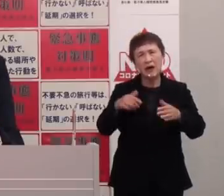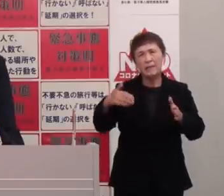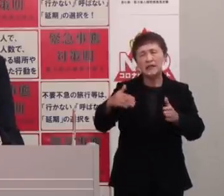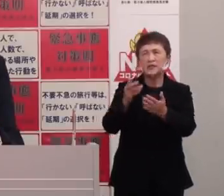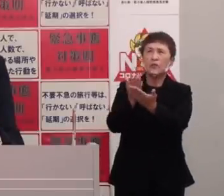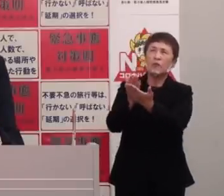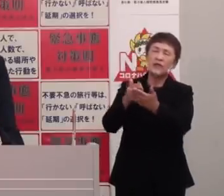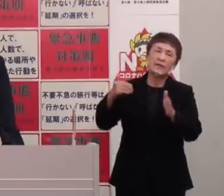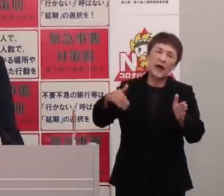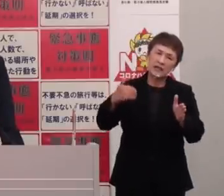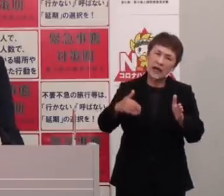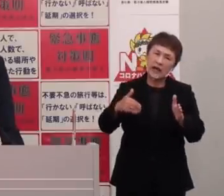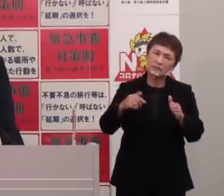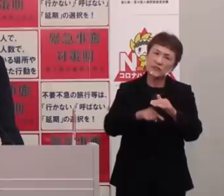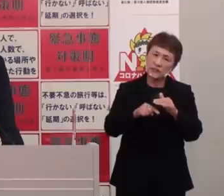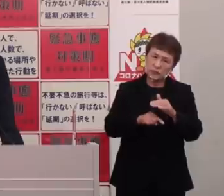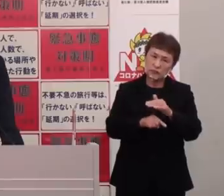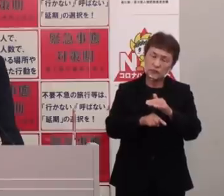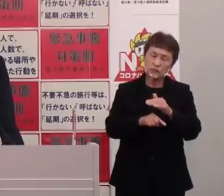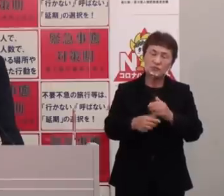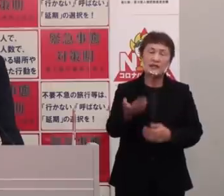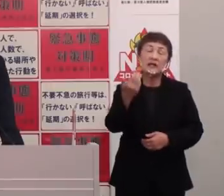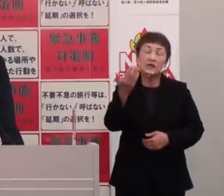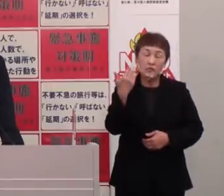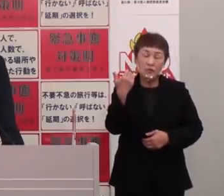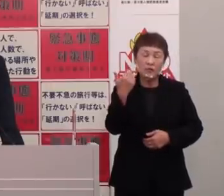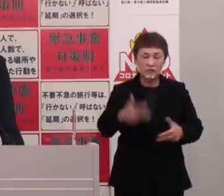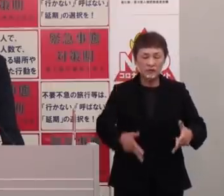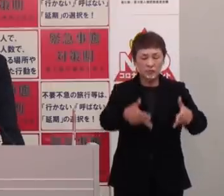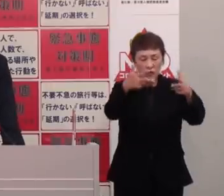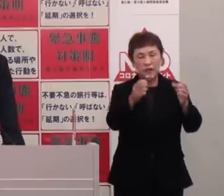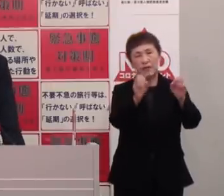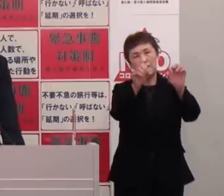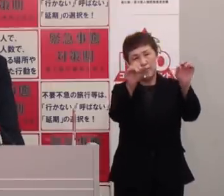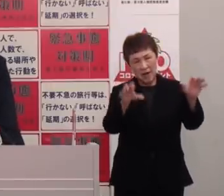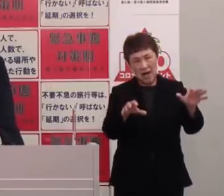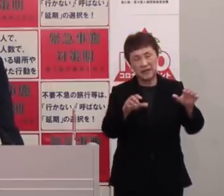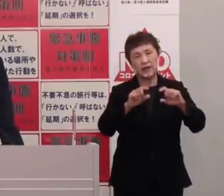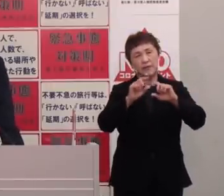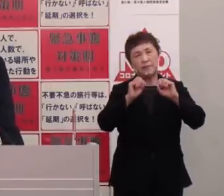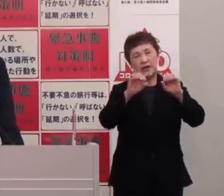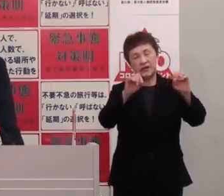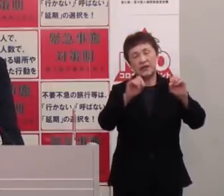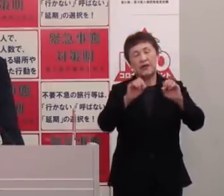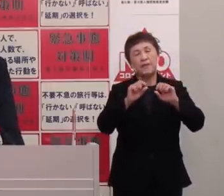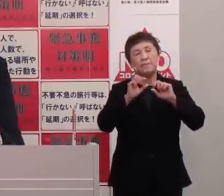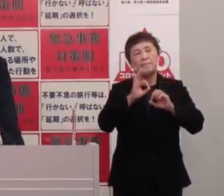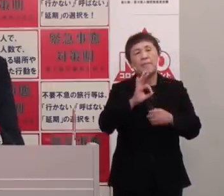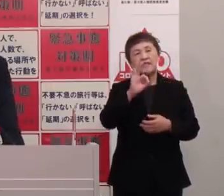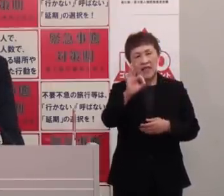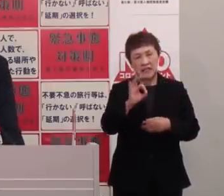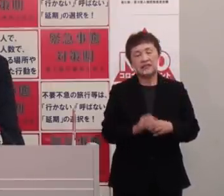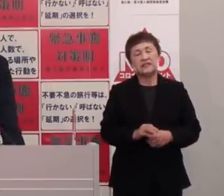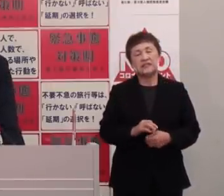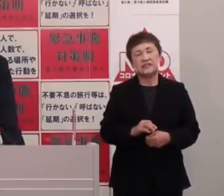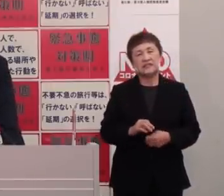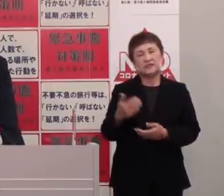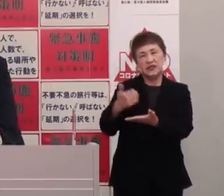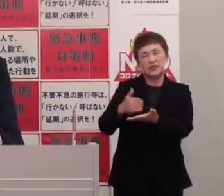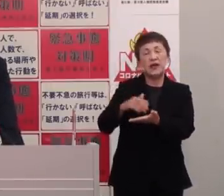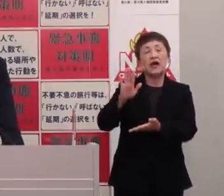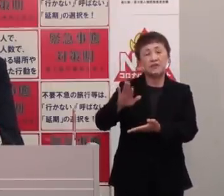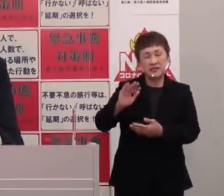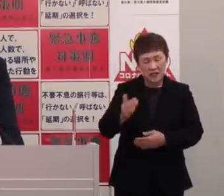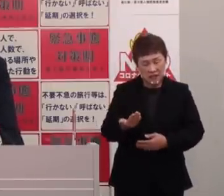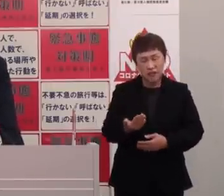ほどライトアップでこうメッセージをこう出していくということもおっしゃられましたが、その要請をするということも県民に対して